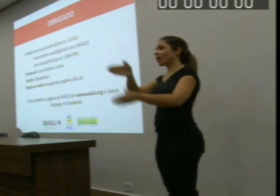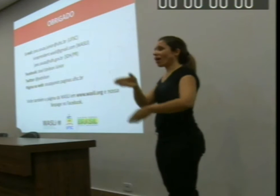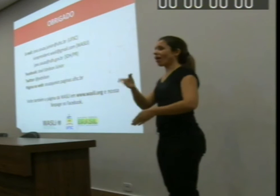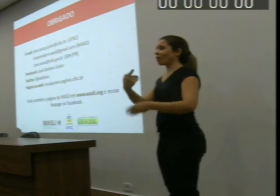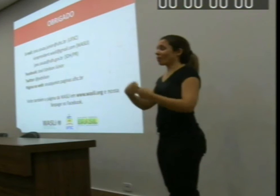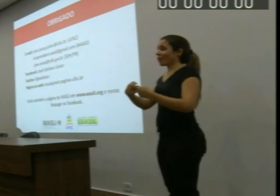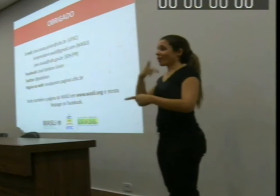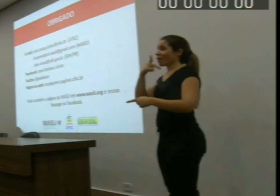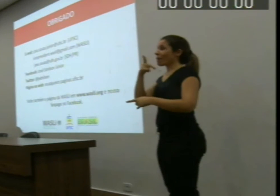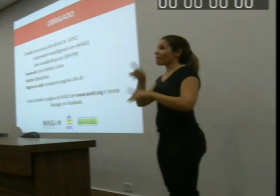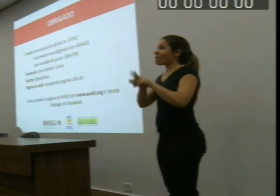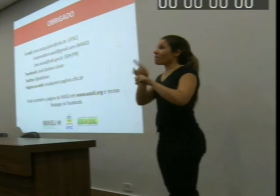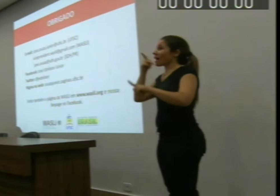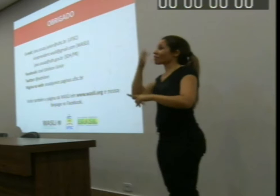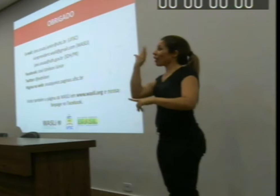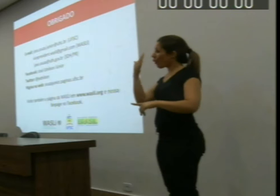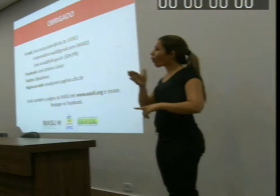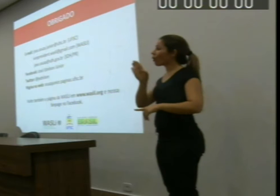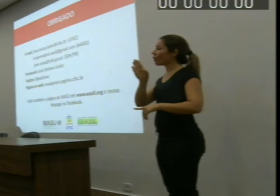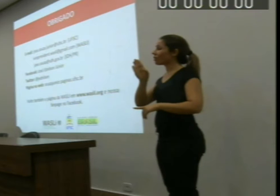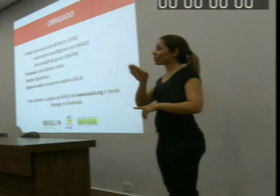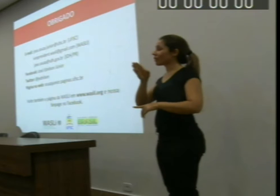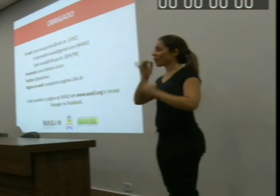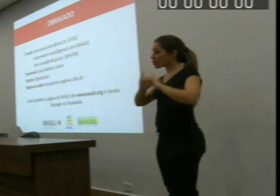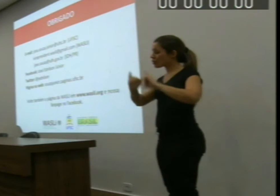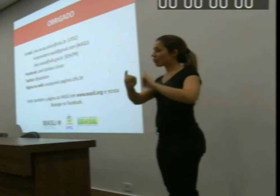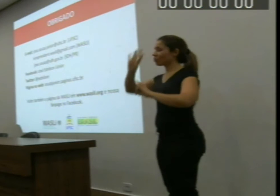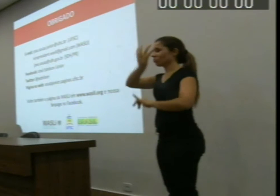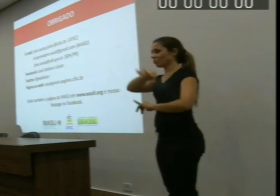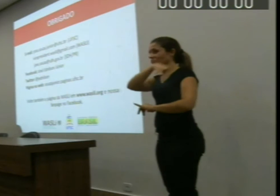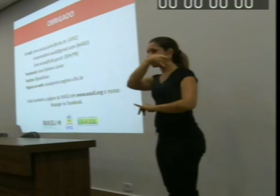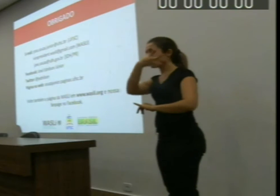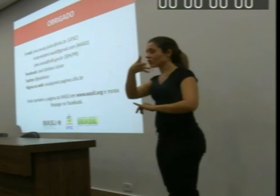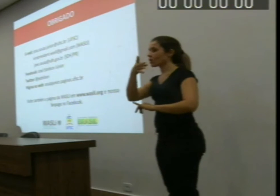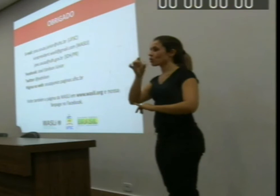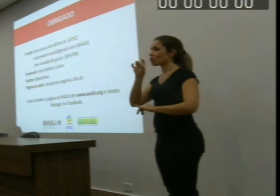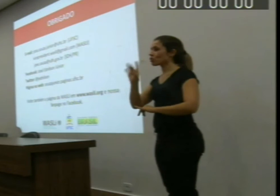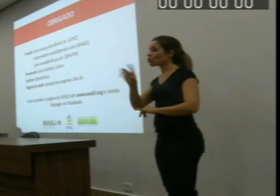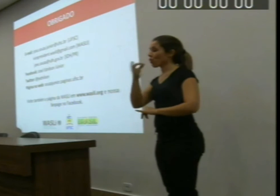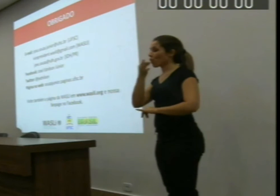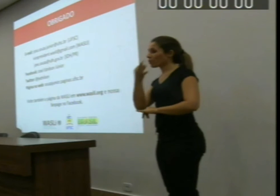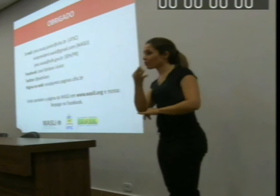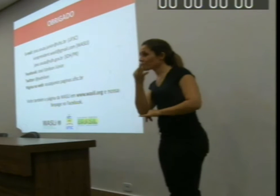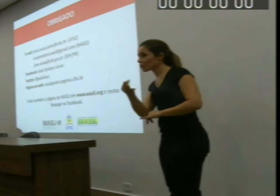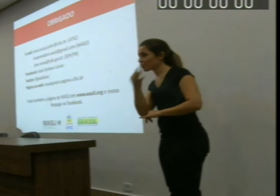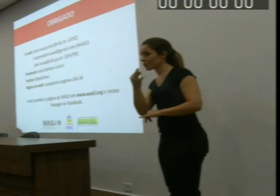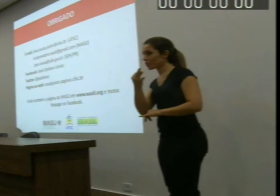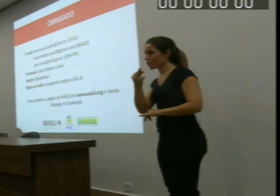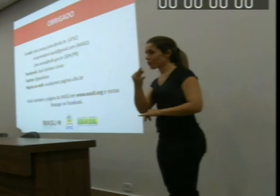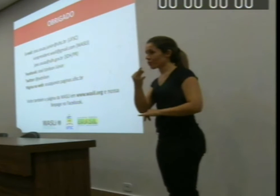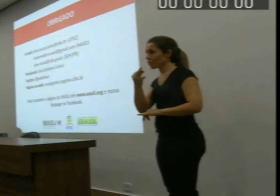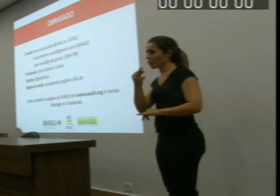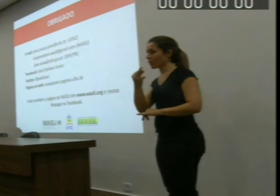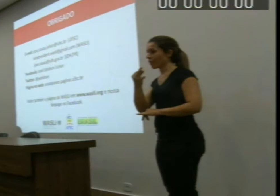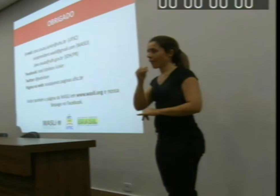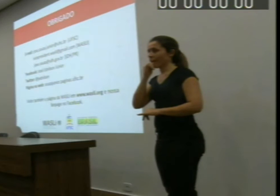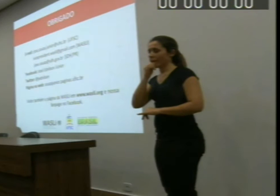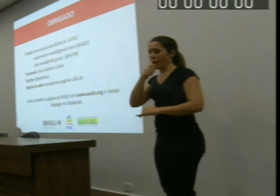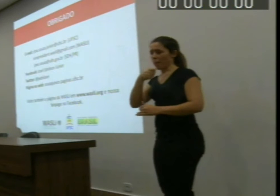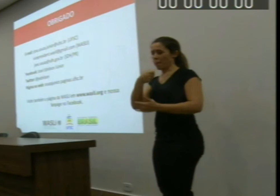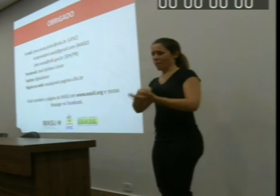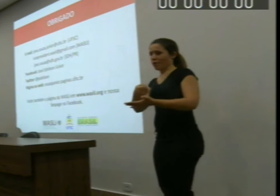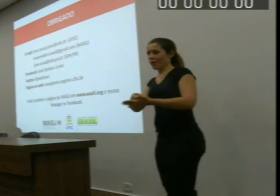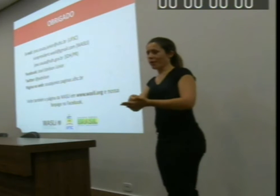então a tabela não era uma ordem que eles iriam punir por exemplo o profissional que que não seguisse a tabela aí eles foram